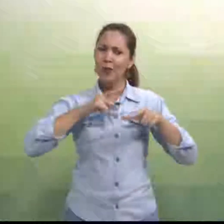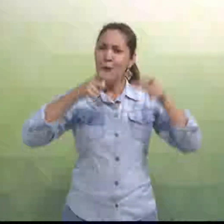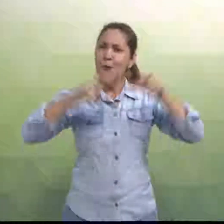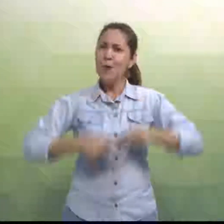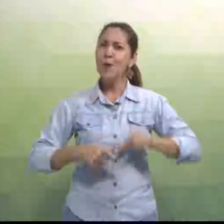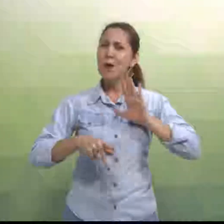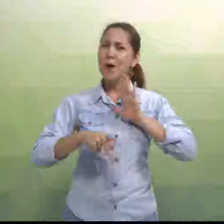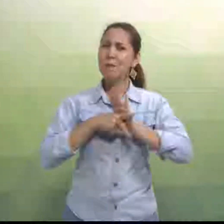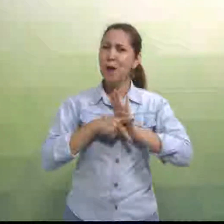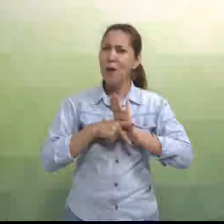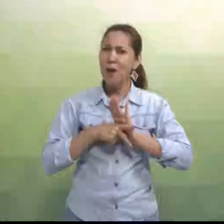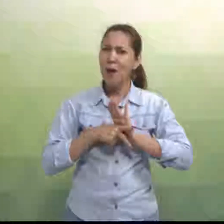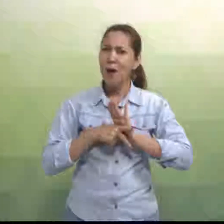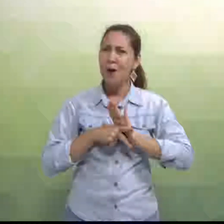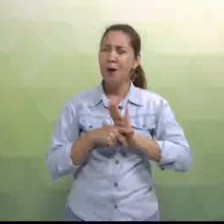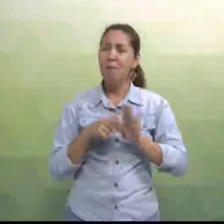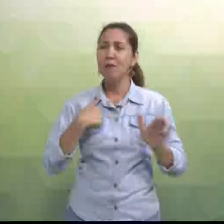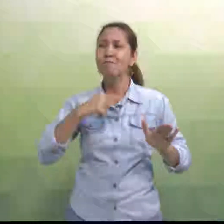qual é o meu lugar?